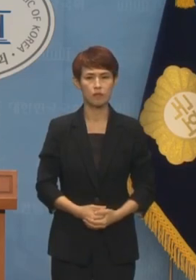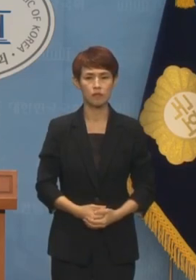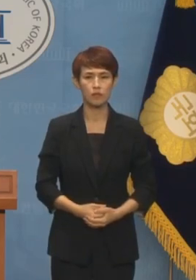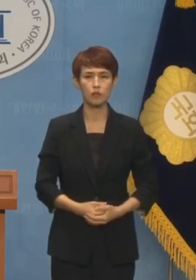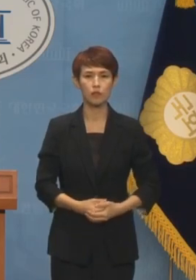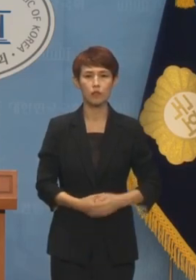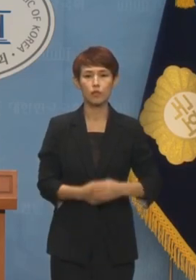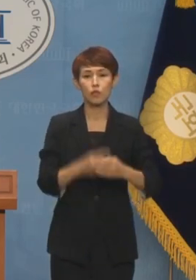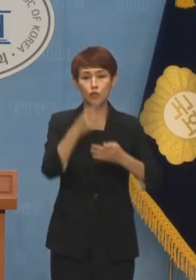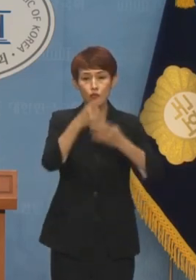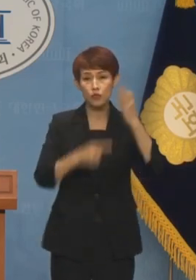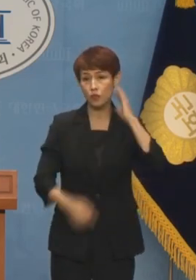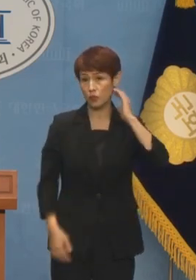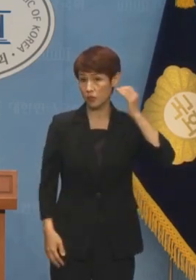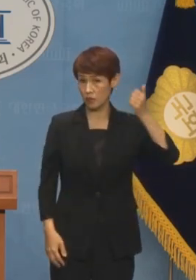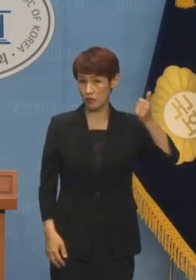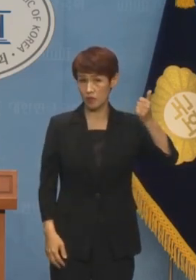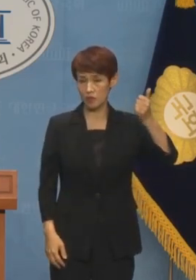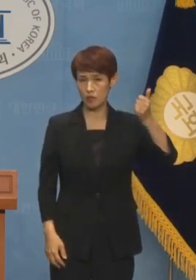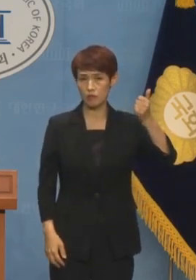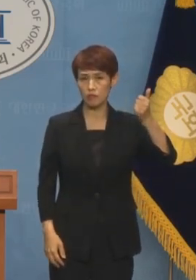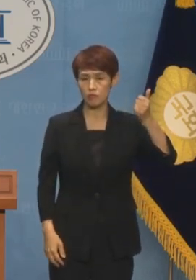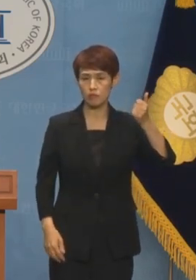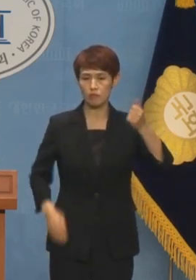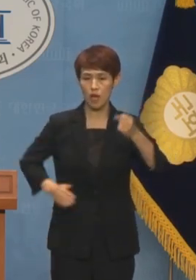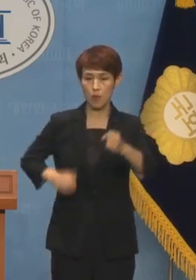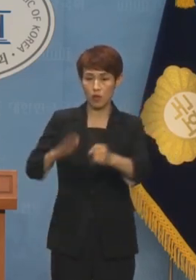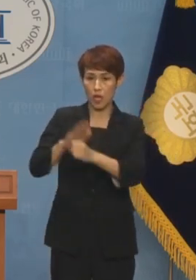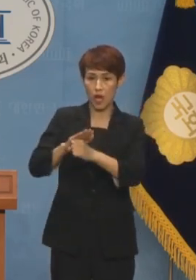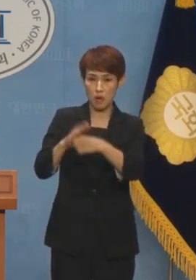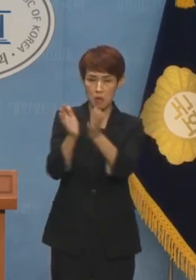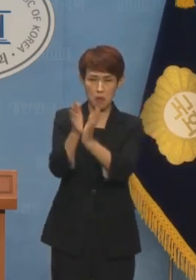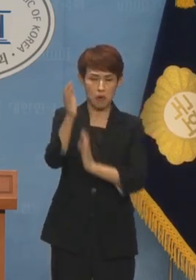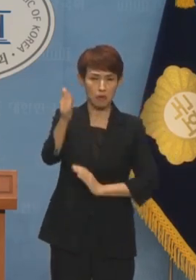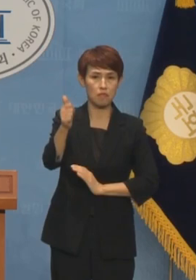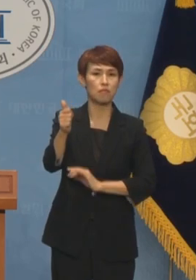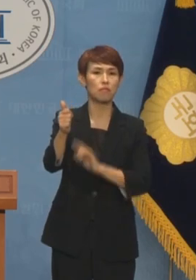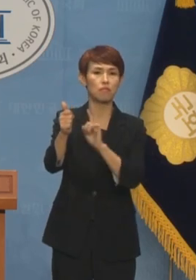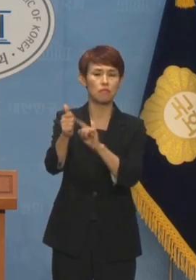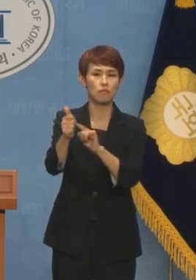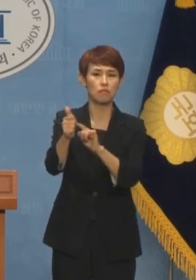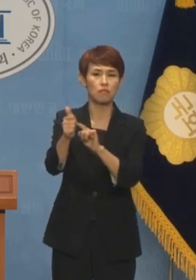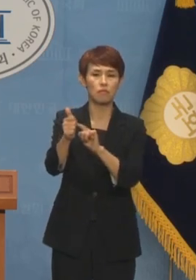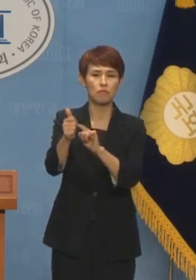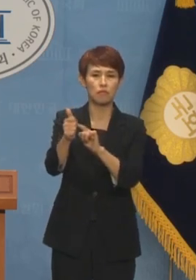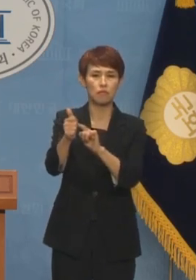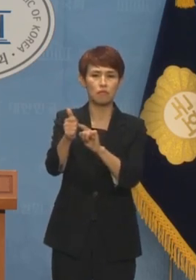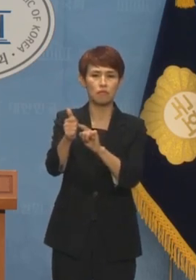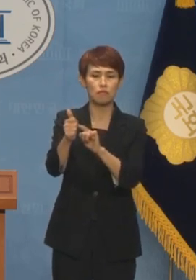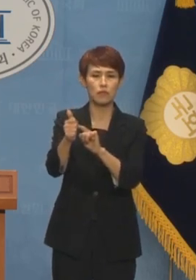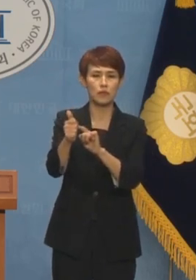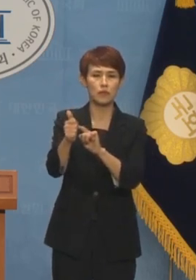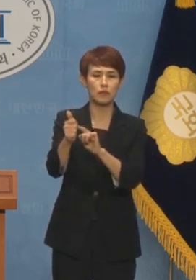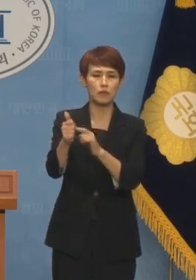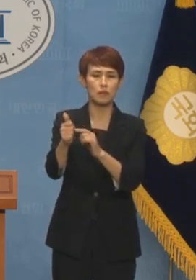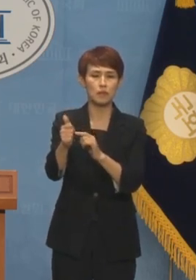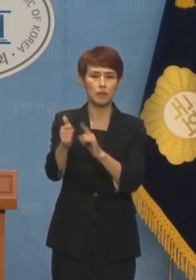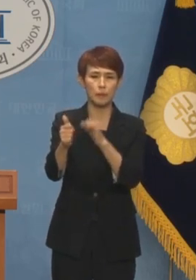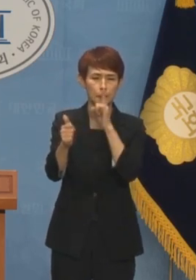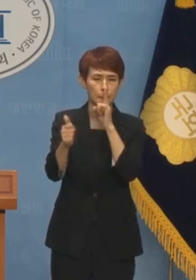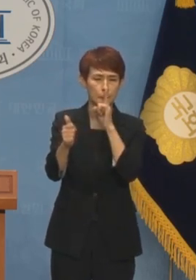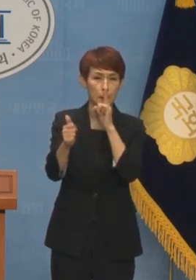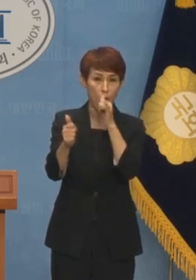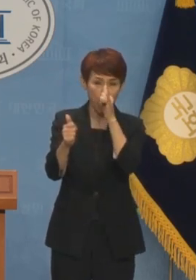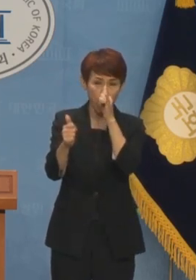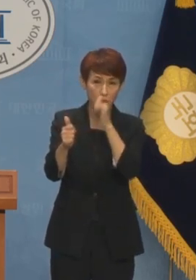윤석열 대통령이 아무리 해병대 사령관을 유임해가며 버티더라도 거짓은 진실을